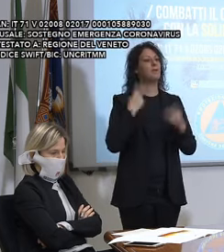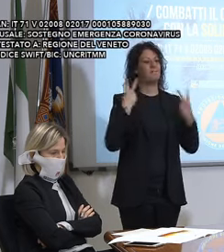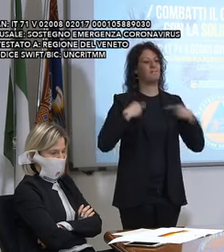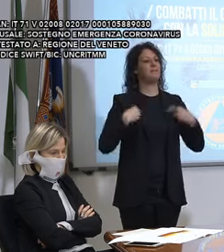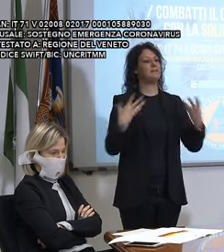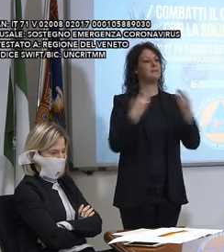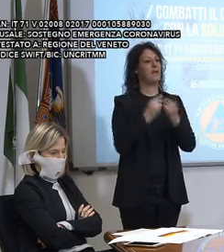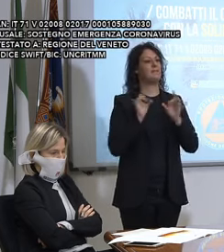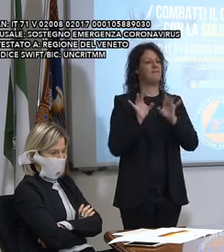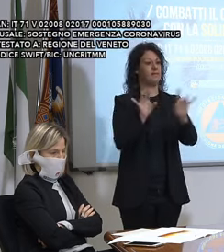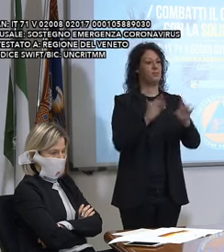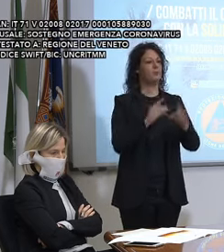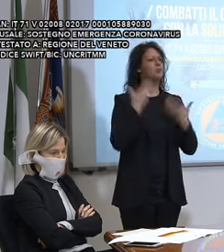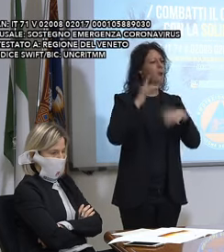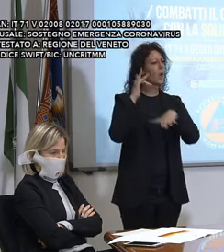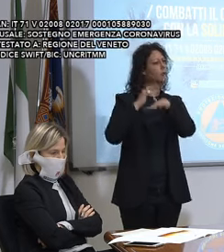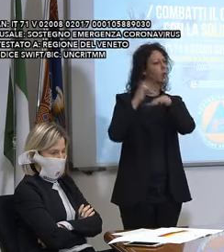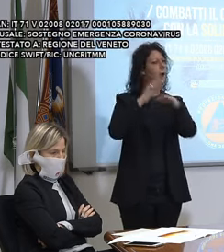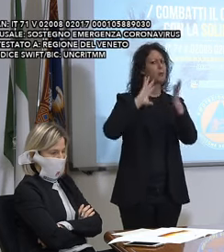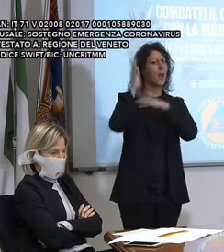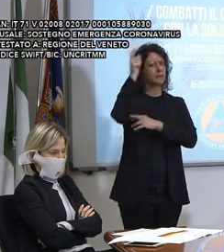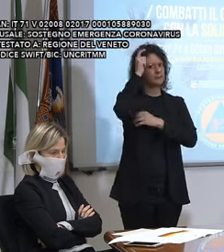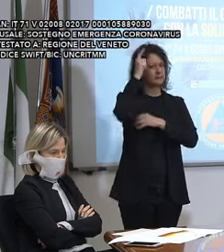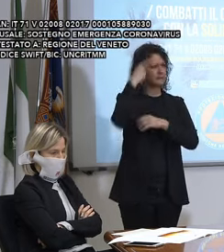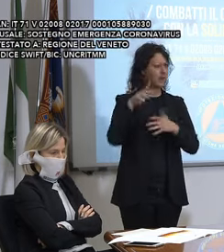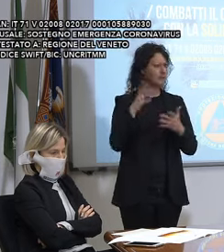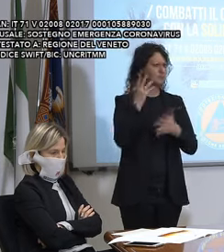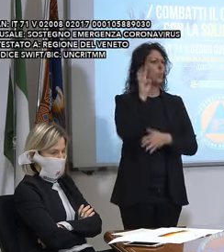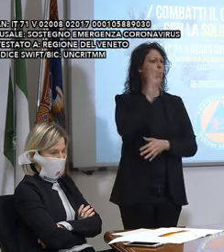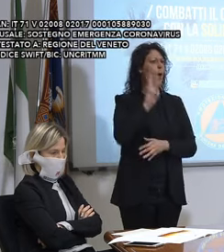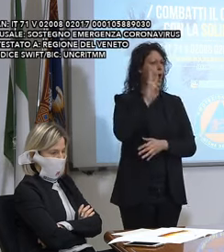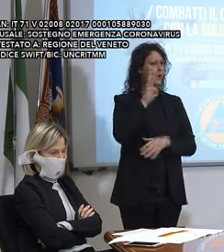sono passate prima di noi. Wuhan,